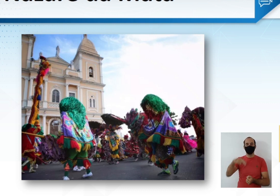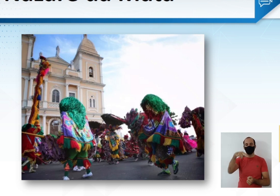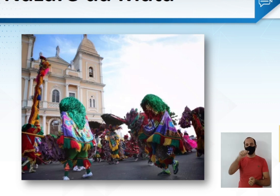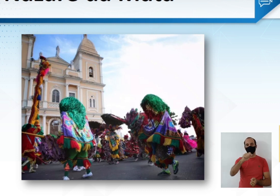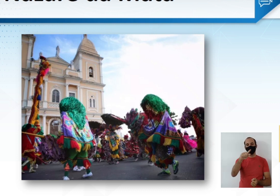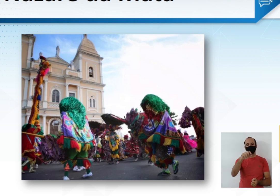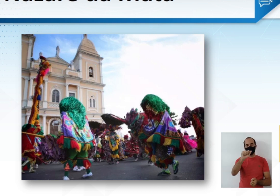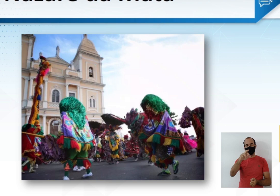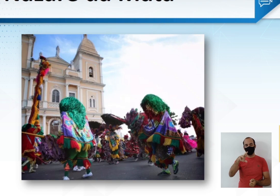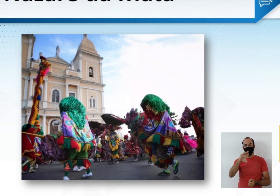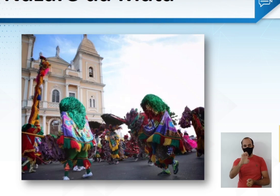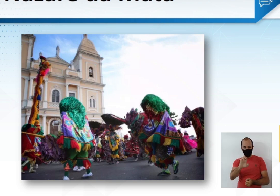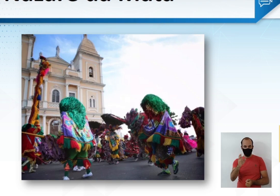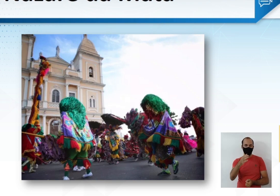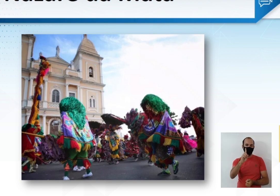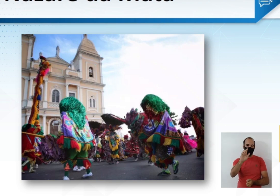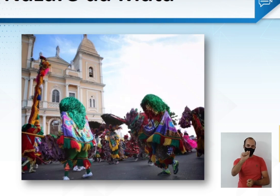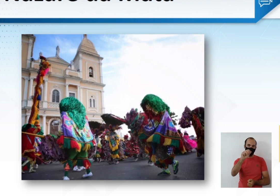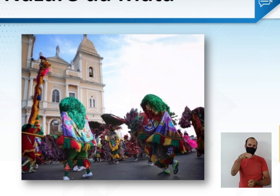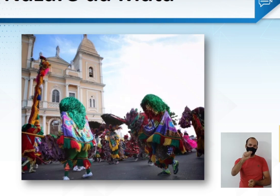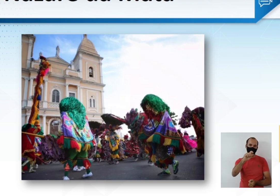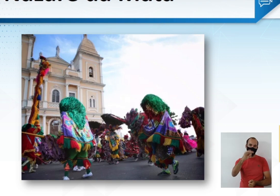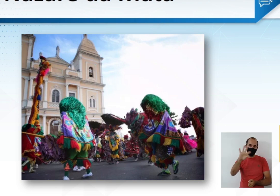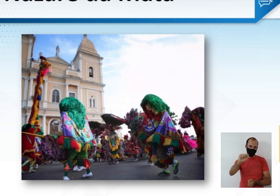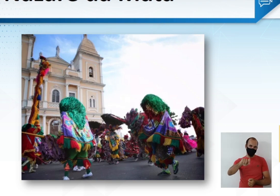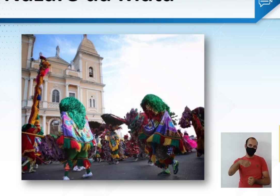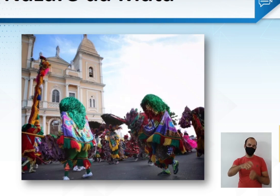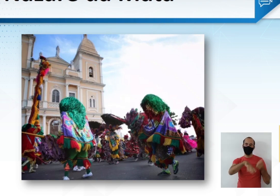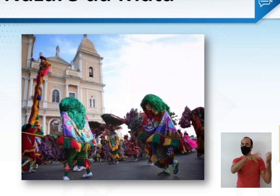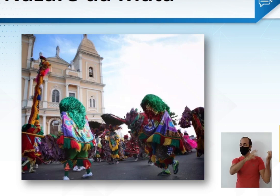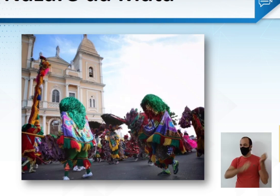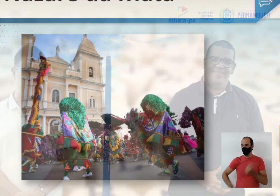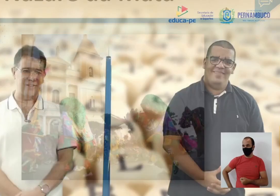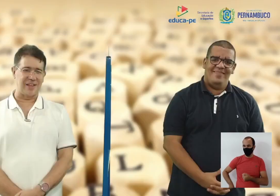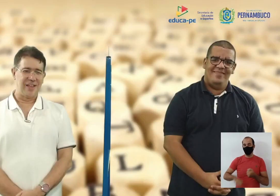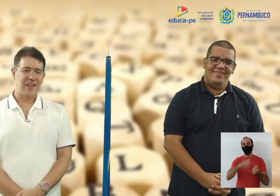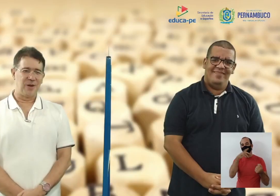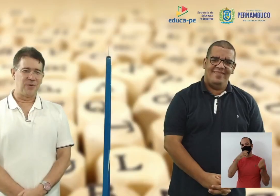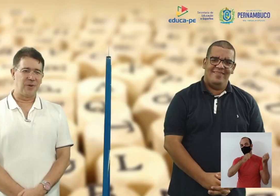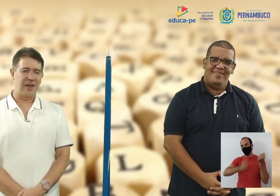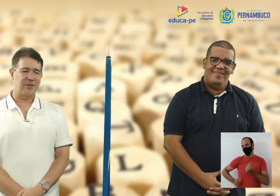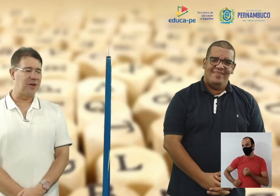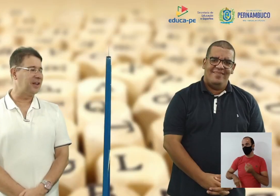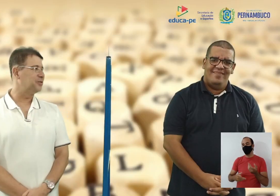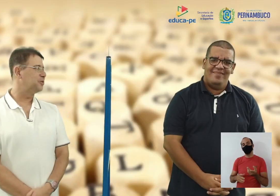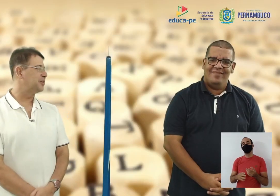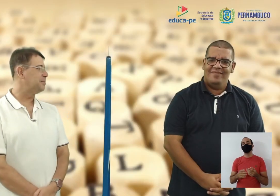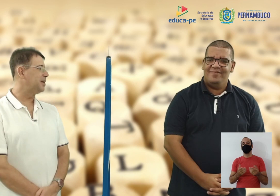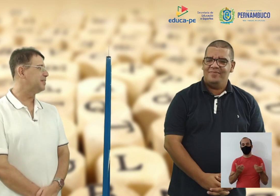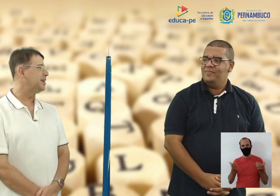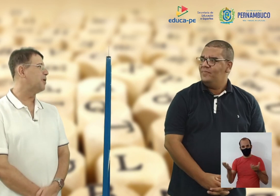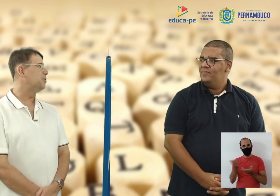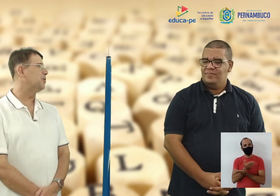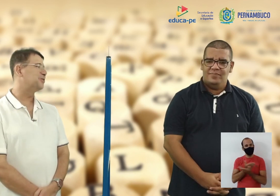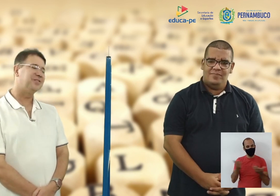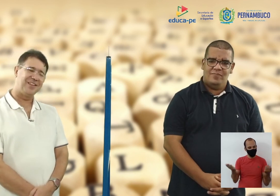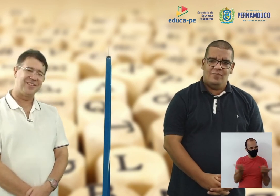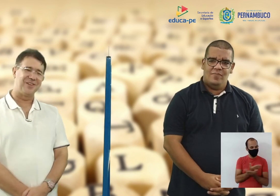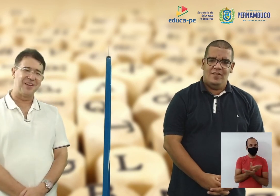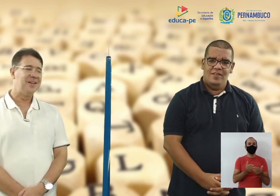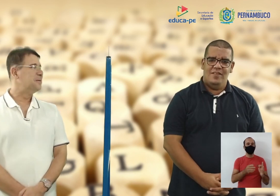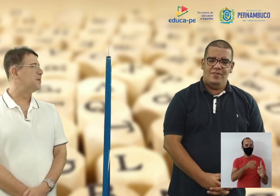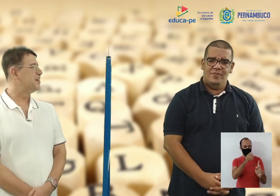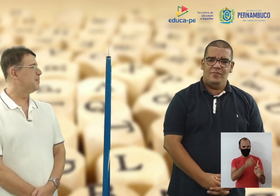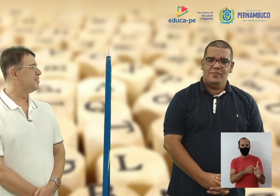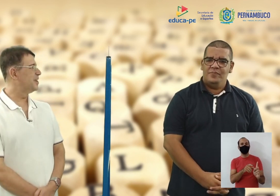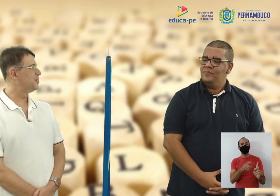Mata? Professor, olha, para falar que essa relação entre Nazaré da Mata e Mauro Mota, eu vou retornar justamente ao nosso título,